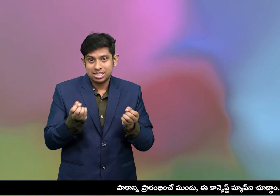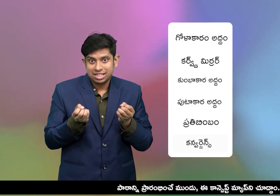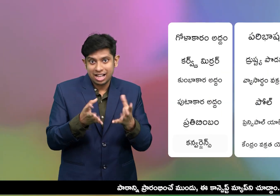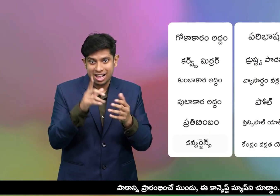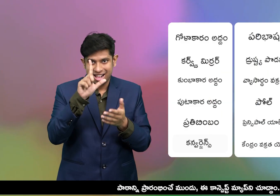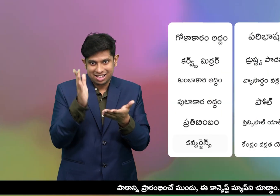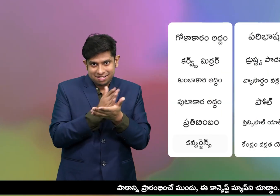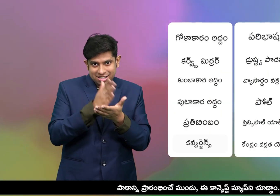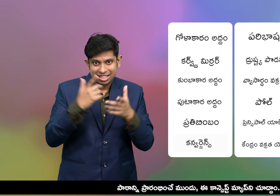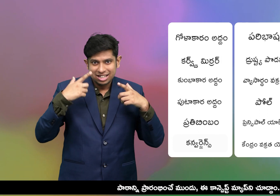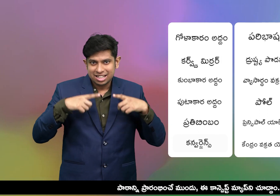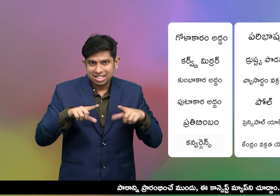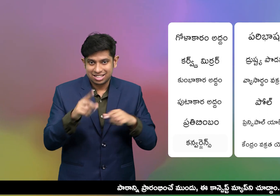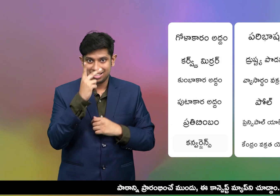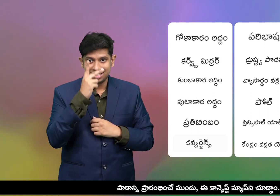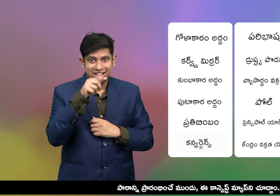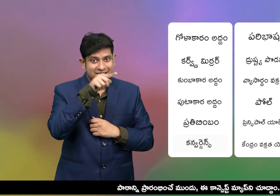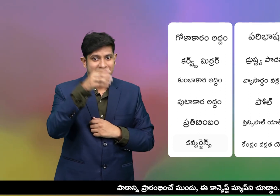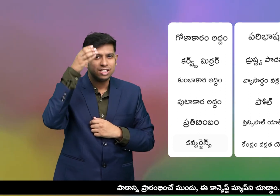పాఠాన్ని ప్రారంభించే ముందు ఈ కాన్సెప్ట్ మ్యాప్ని చూద్దాం.